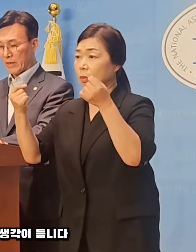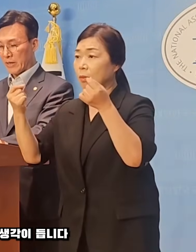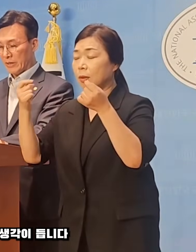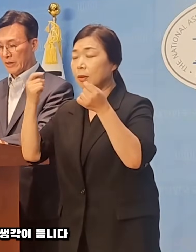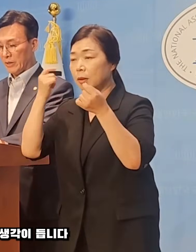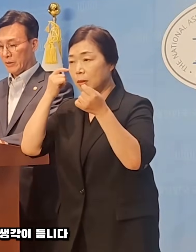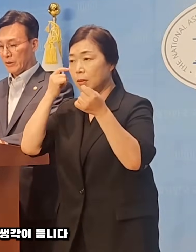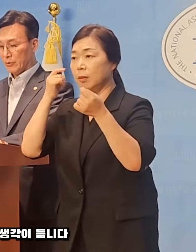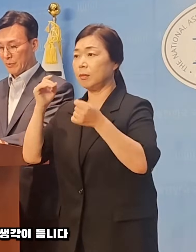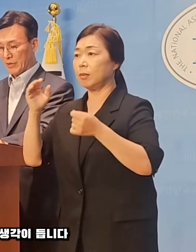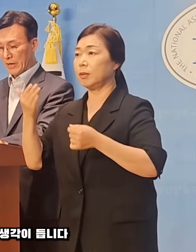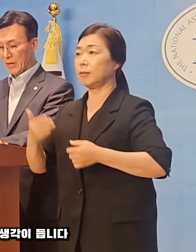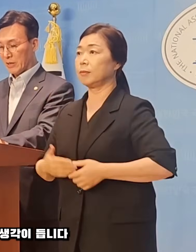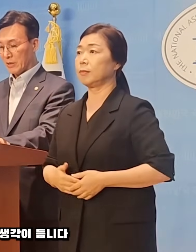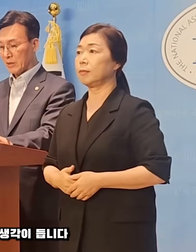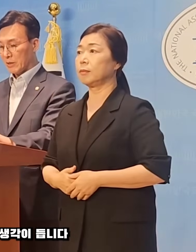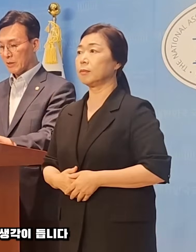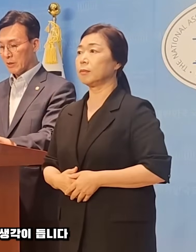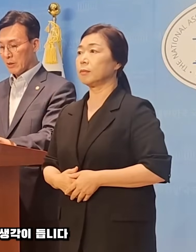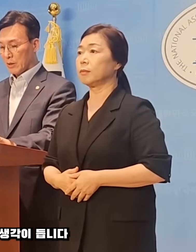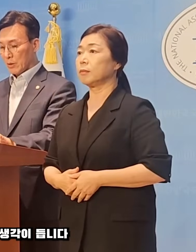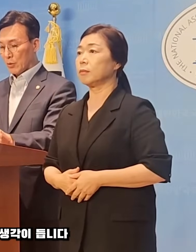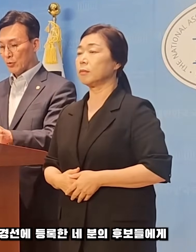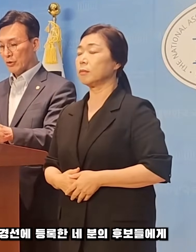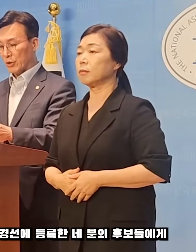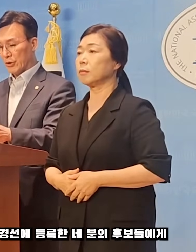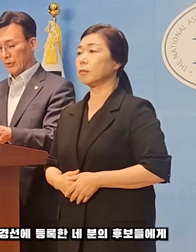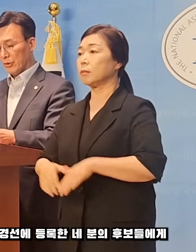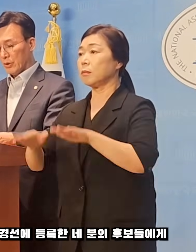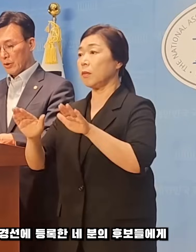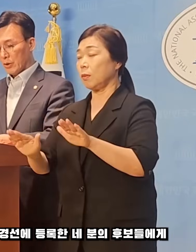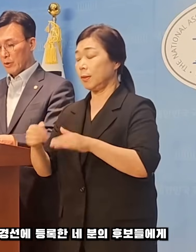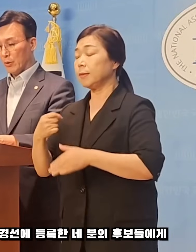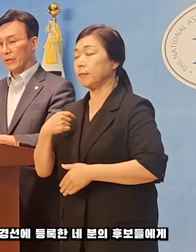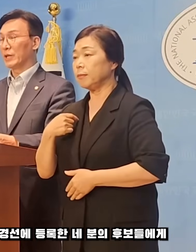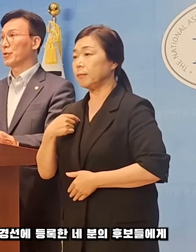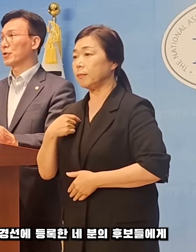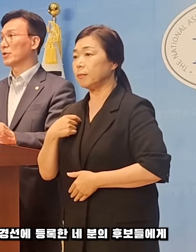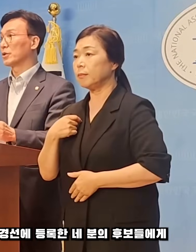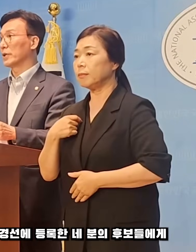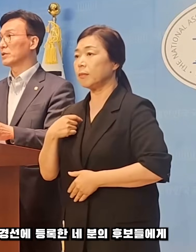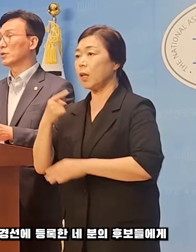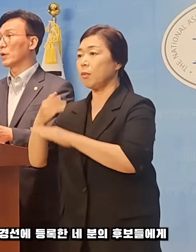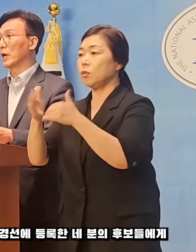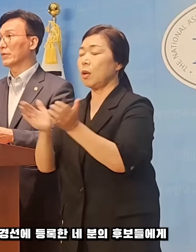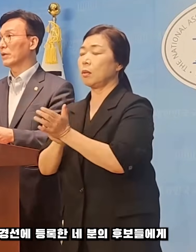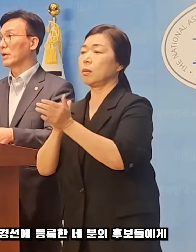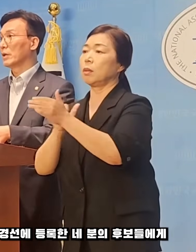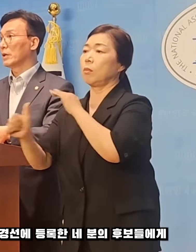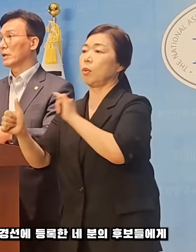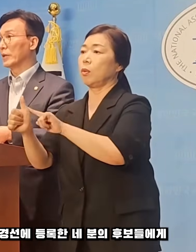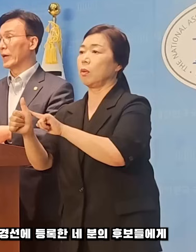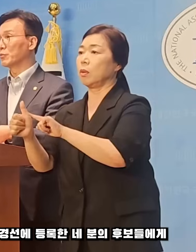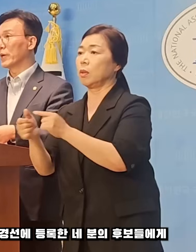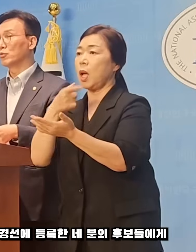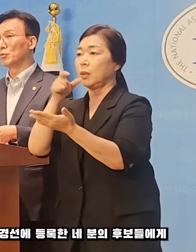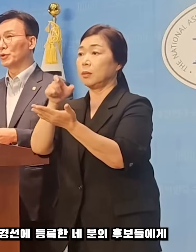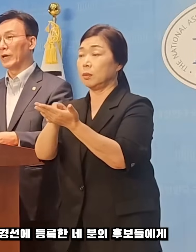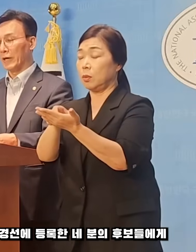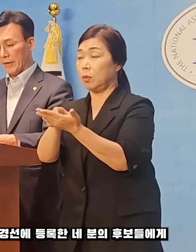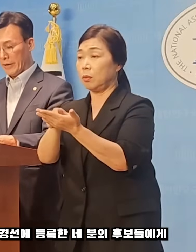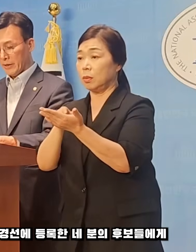라고 생각이 됩니다. 오늘 저는 원내대표 경선에 등록한 네